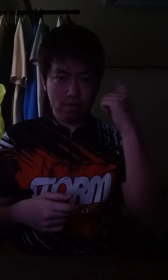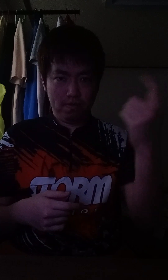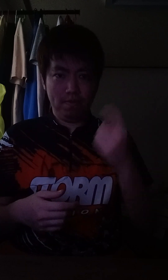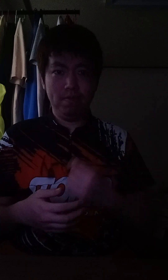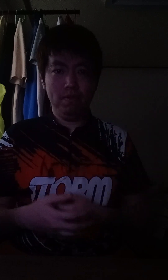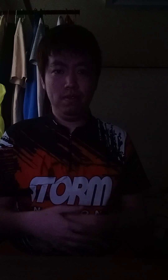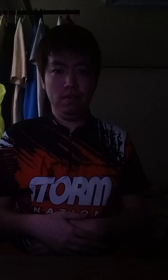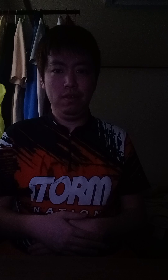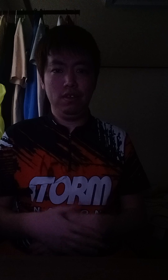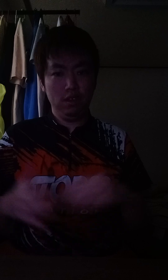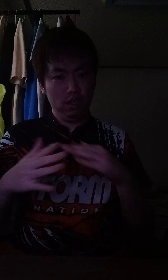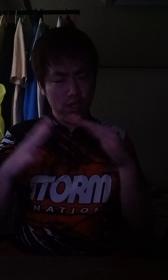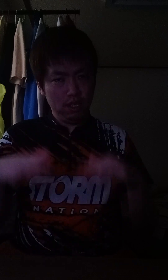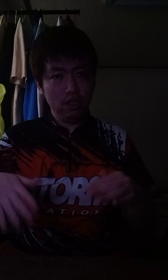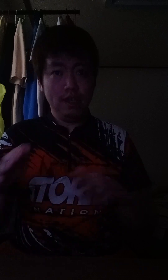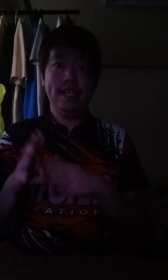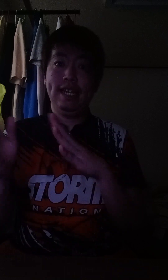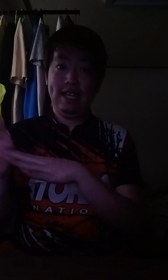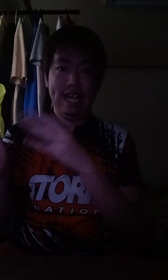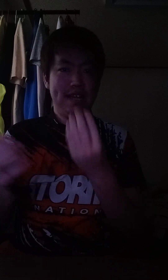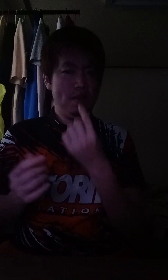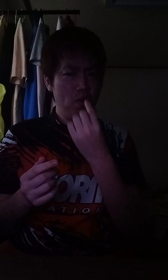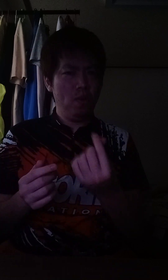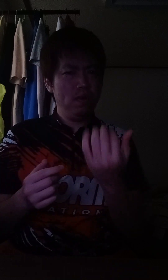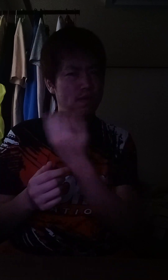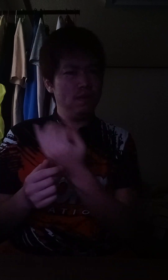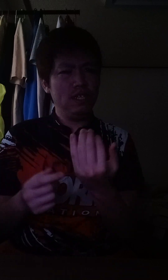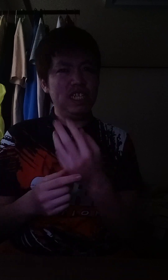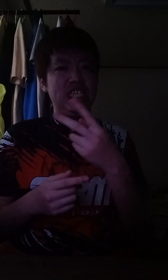이거는 이제 스테로이드라는 약이고, 이거는